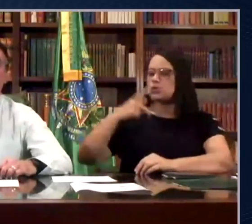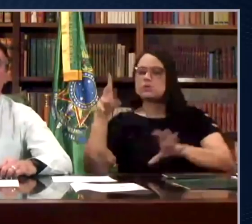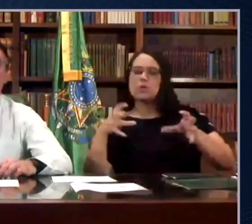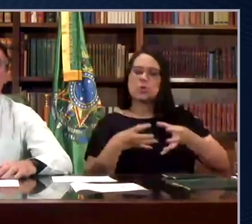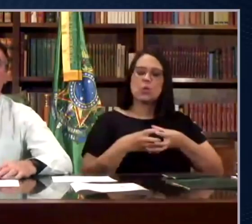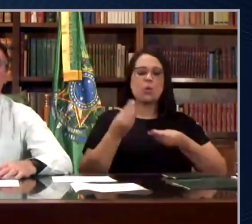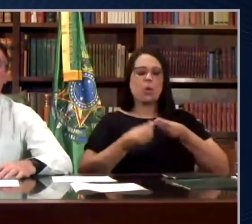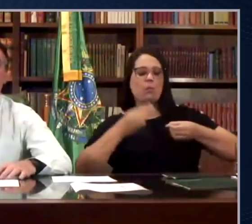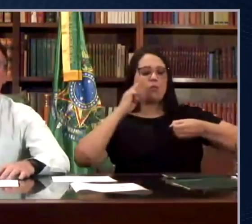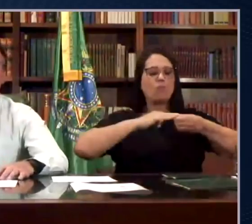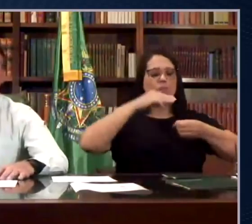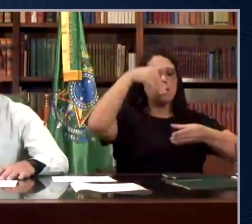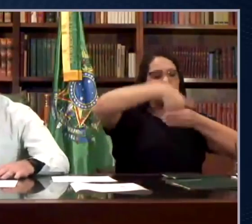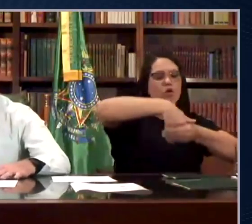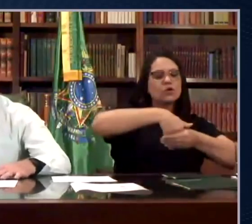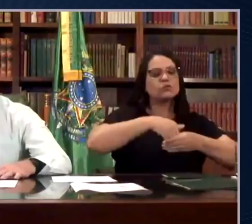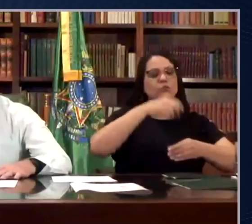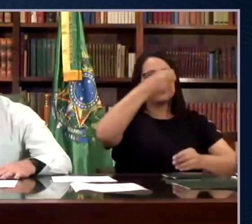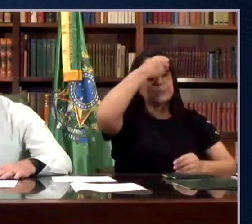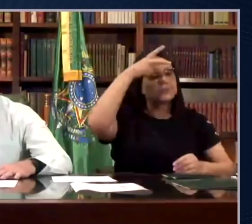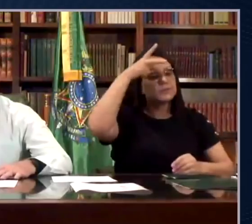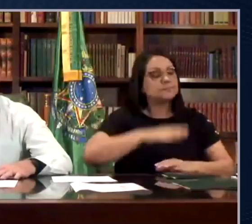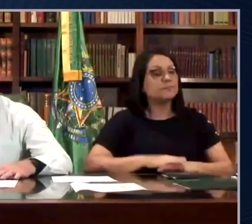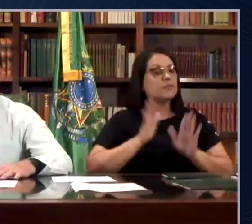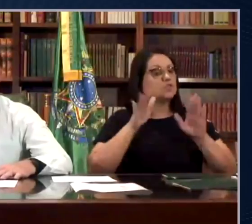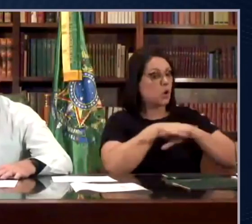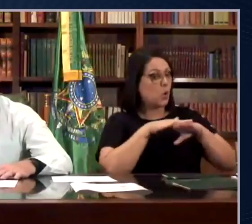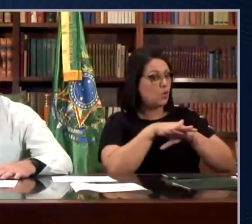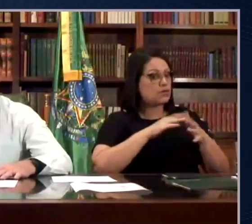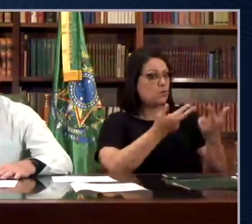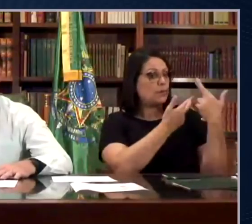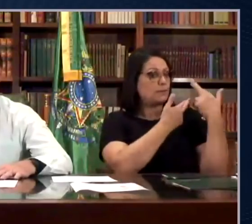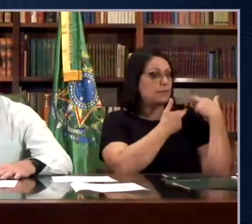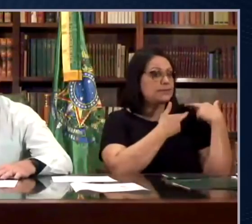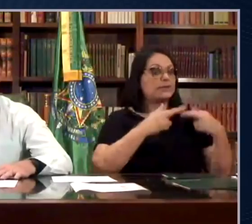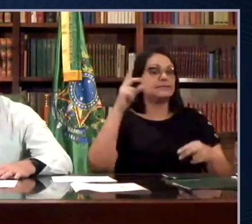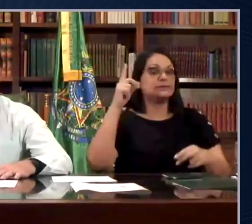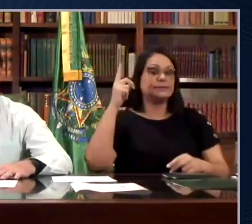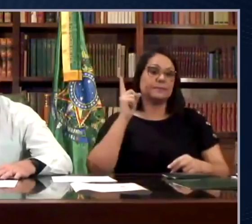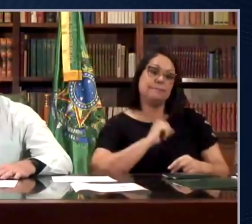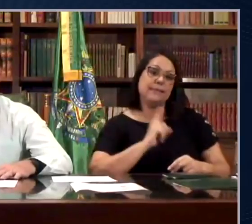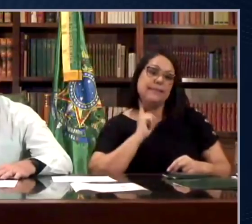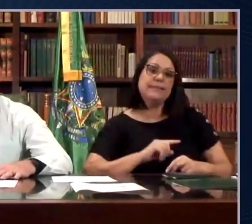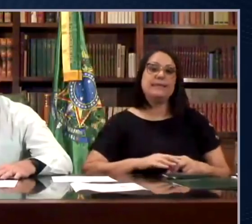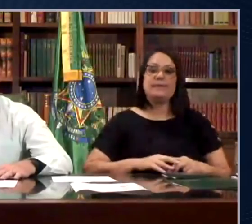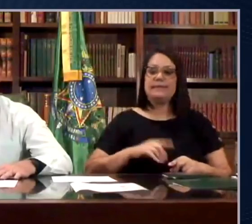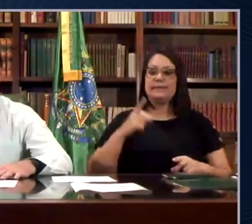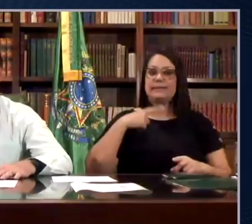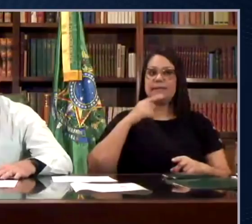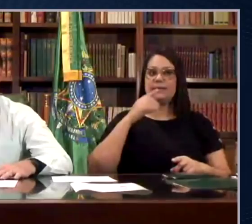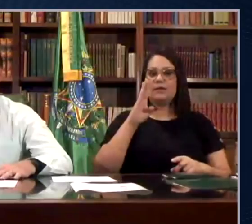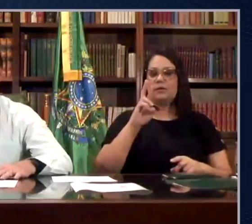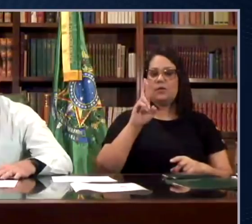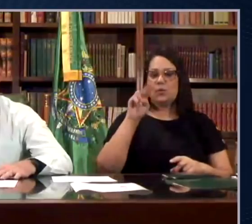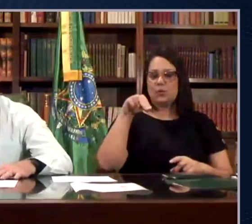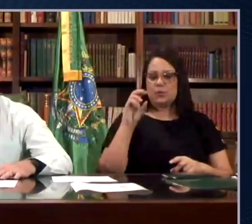municipais. Eu conversei, por exemplo, com representantes de Minas Gerais, e lá estão esperando o apoio do senhor ao Bruno Engler, né, que está